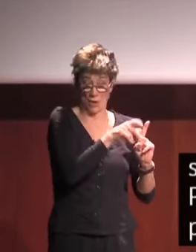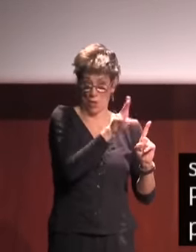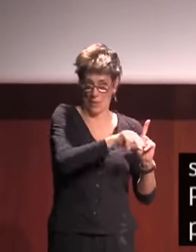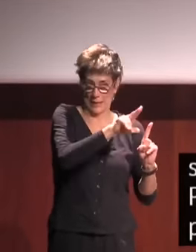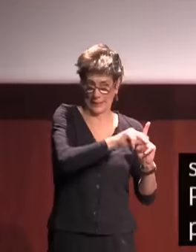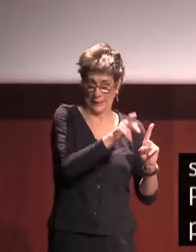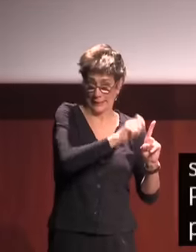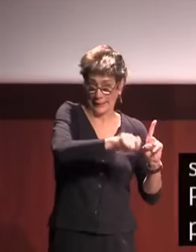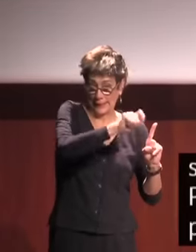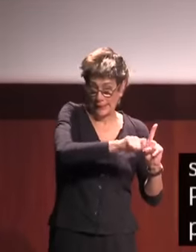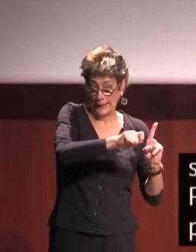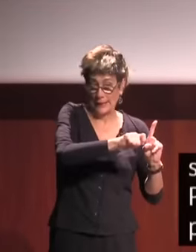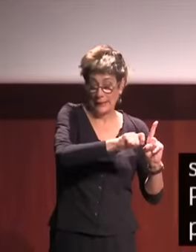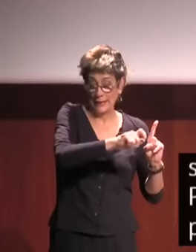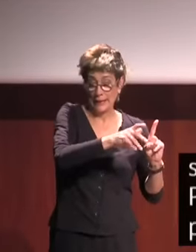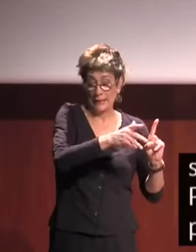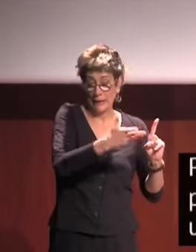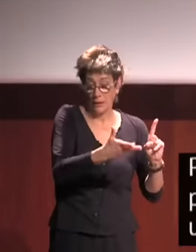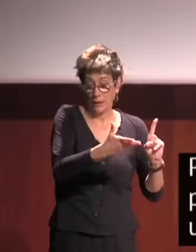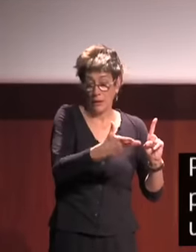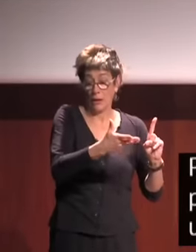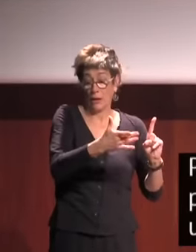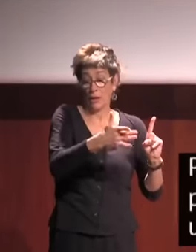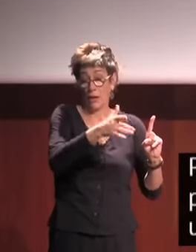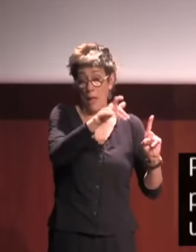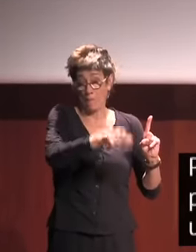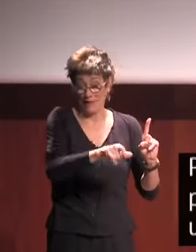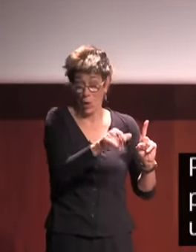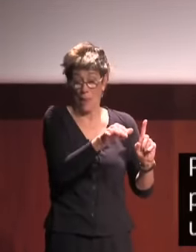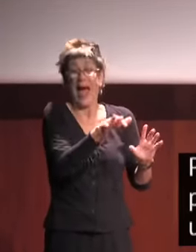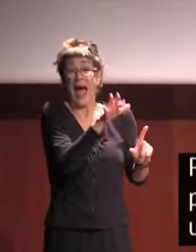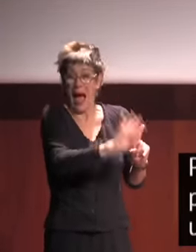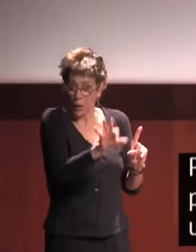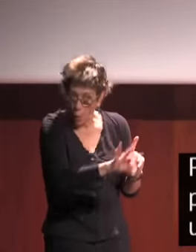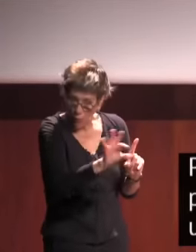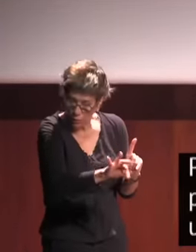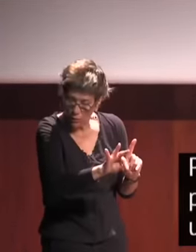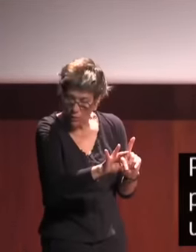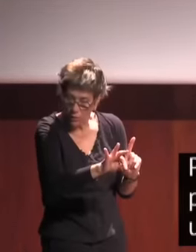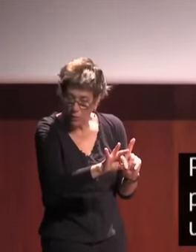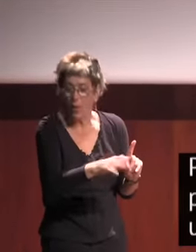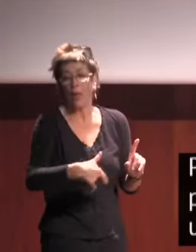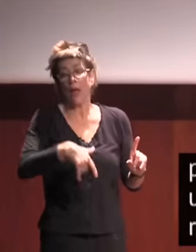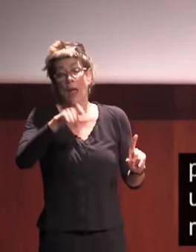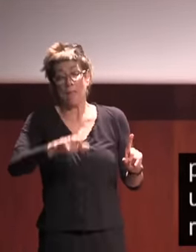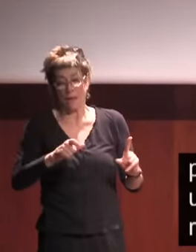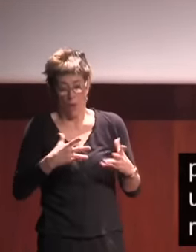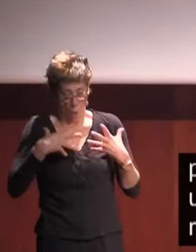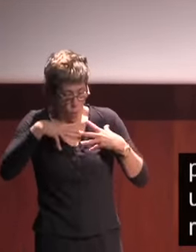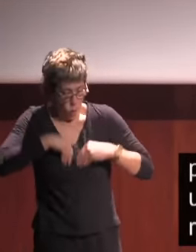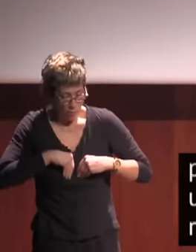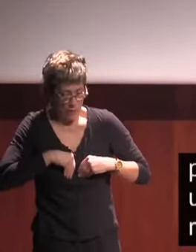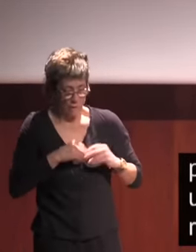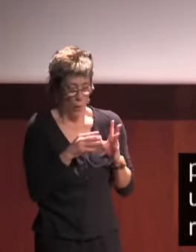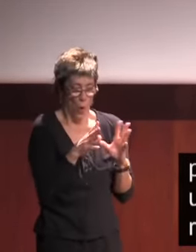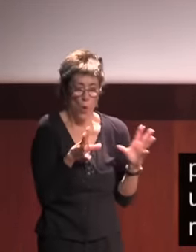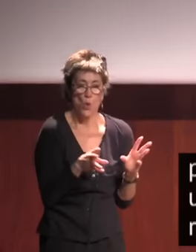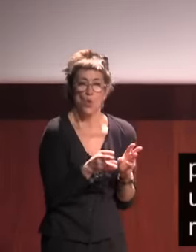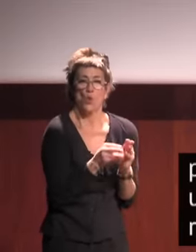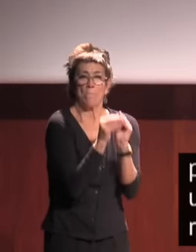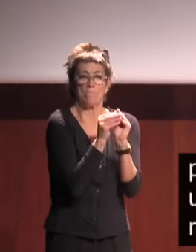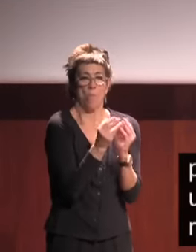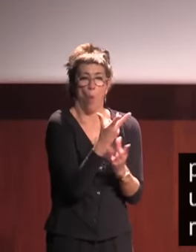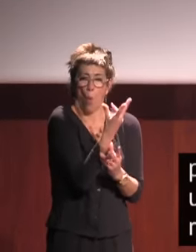récit, la personne qui raconte et la personne qui incarne l'auteur. Ces